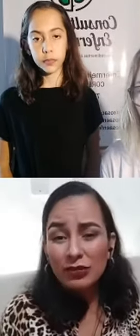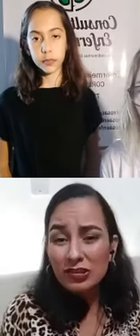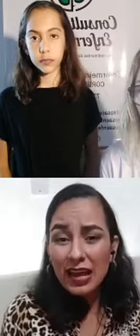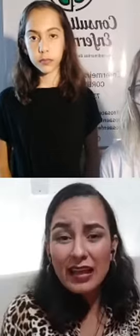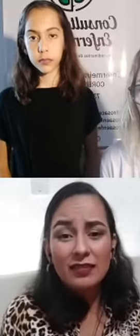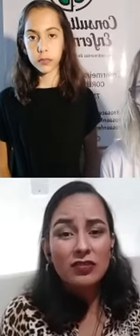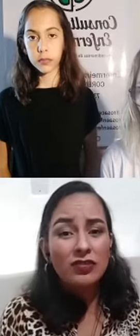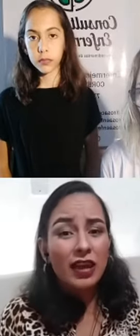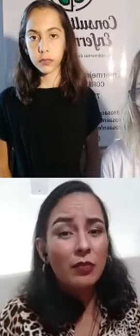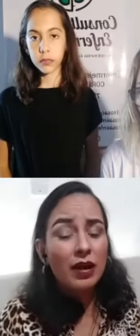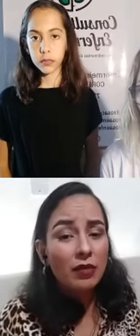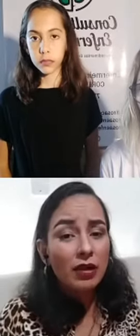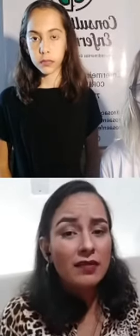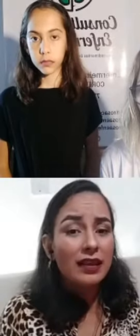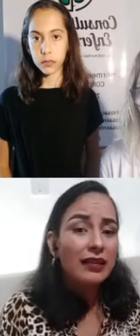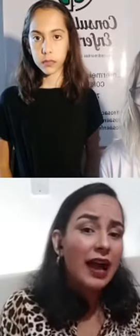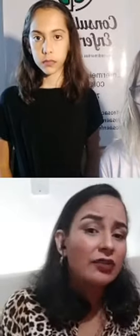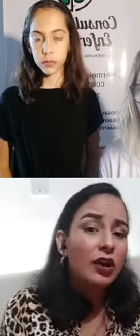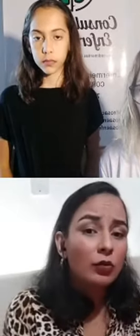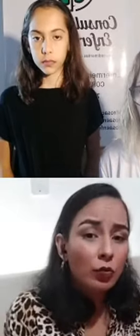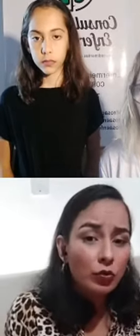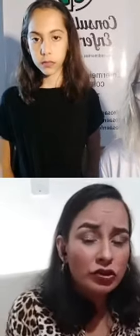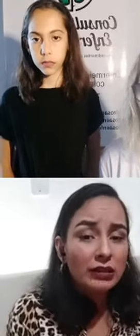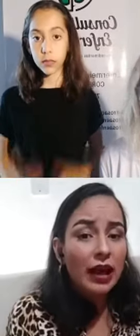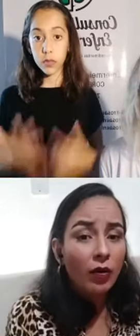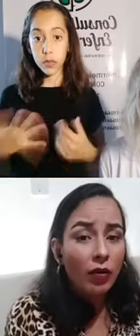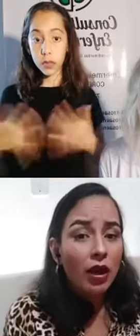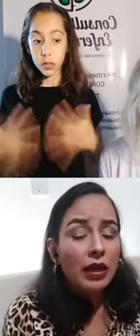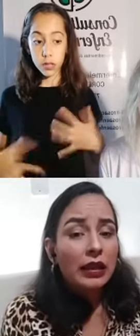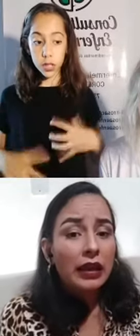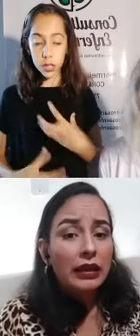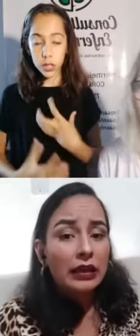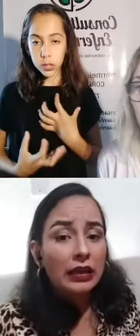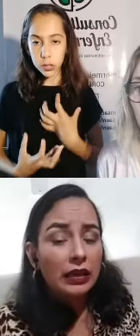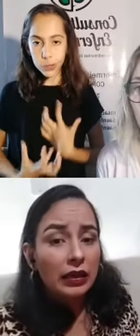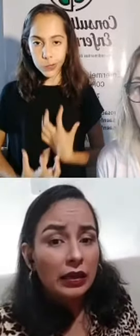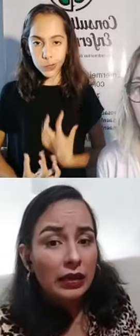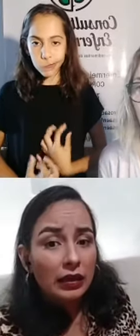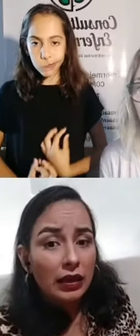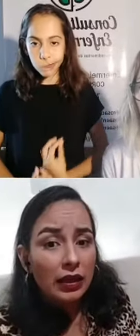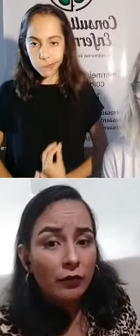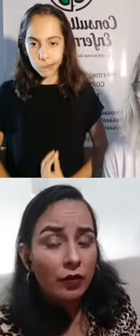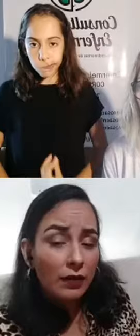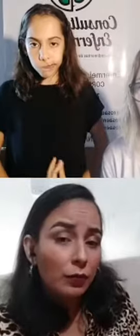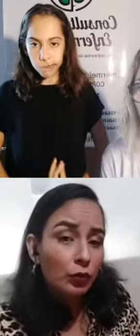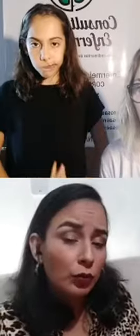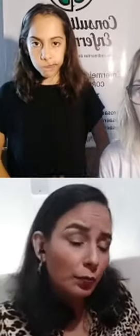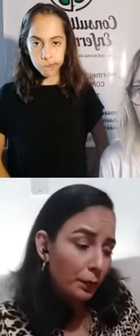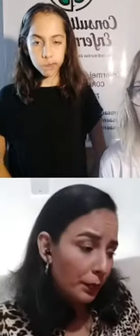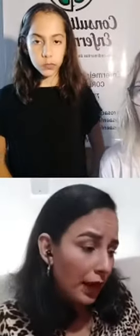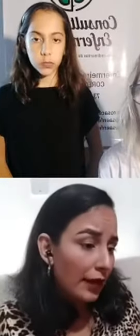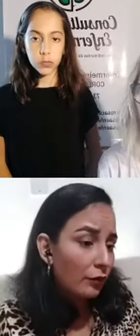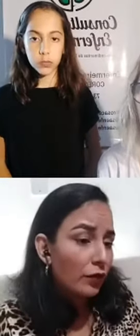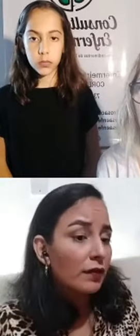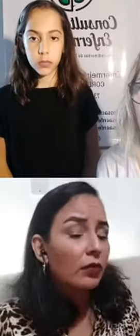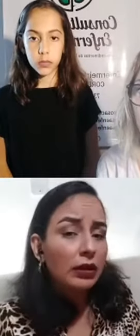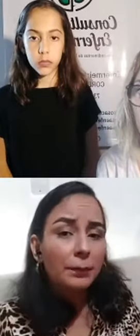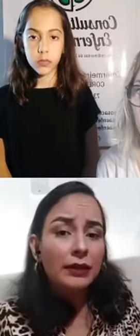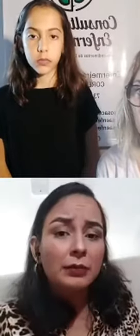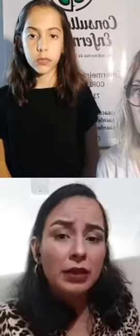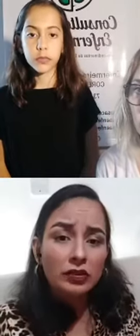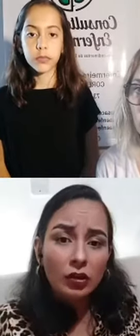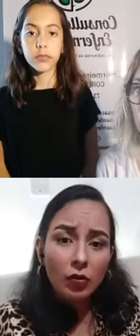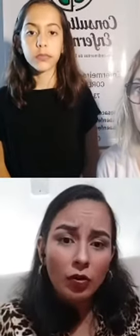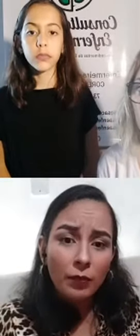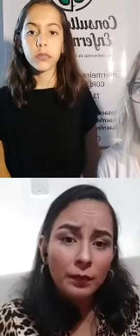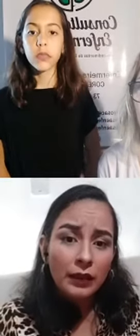gera um estresse, gera uma ansiedade, angústia, tal, né? E eu vou ser muito clara com você. Quando a